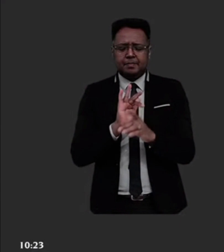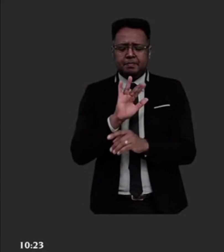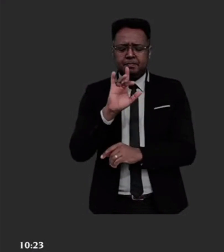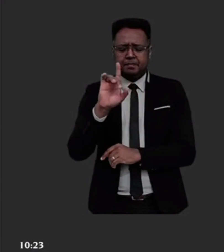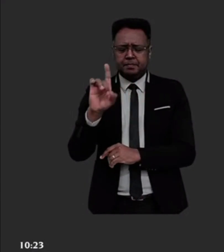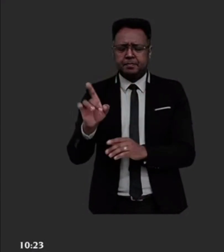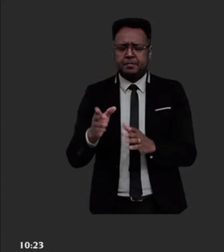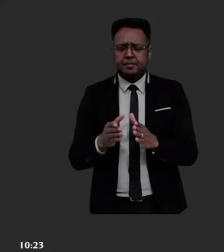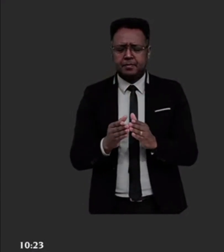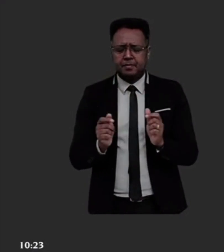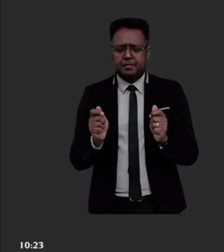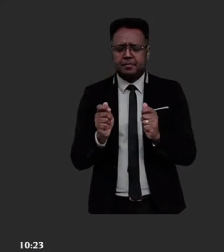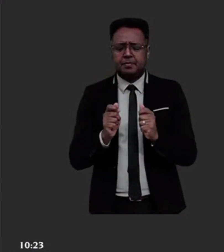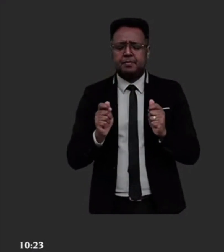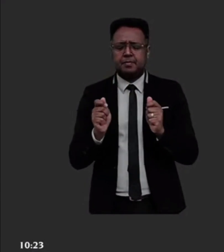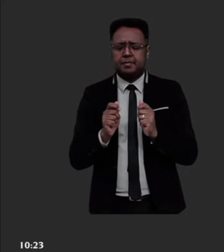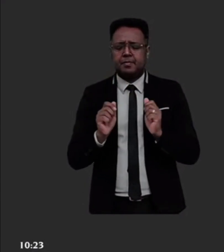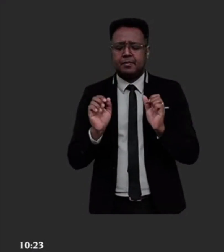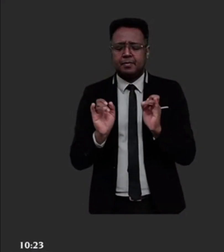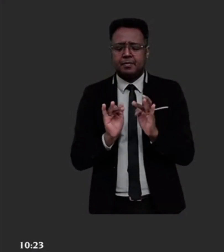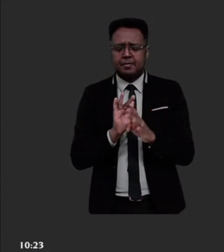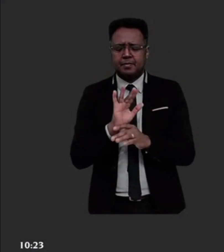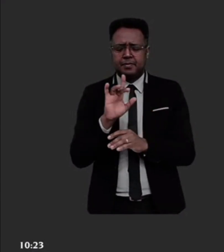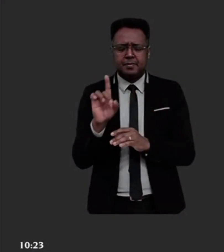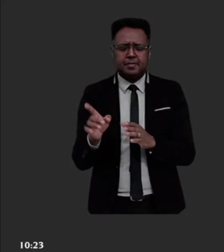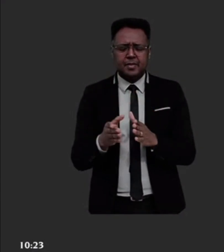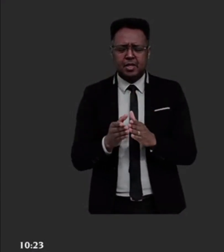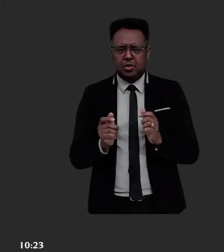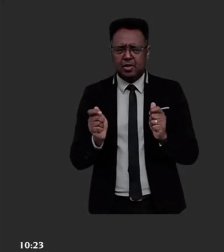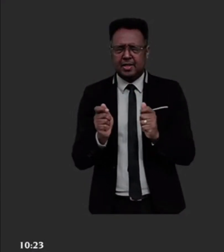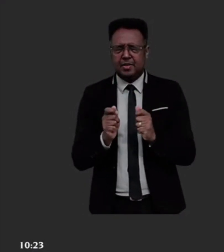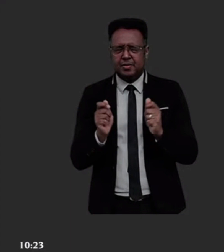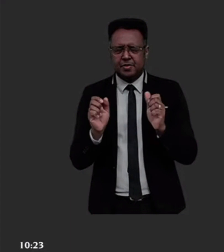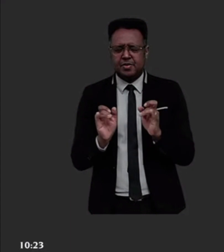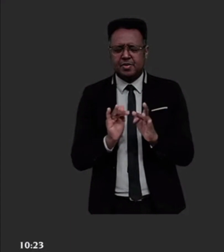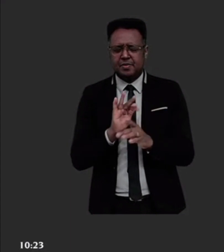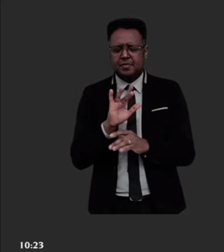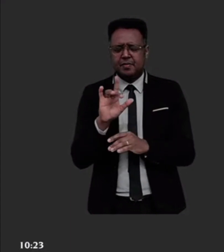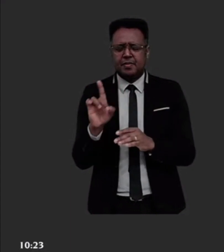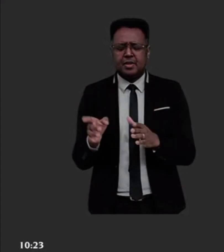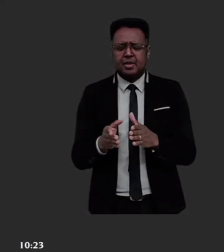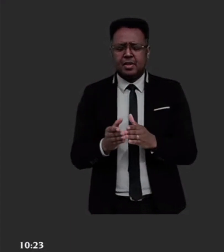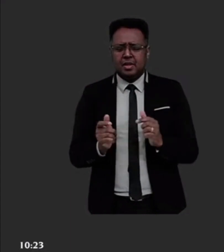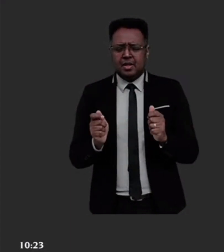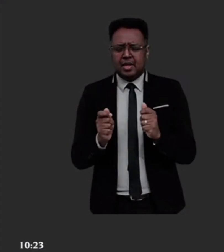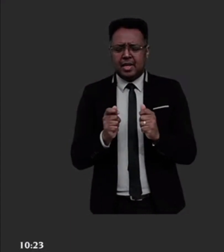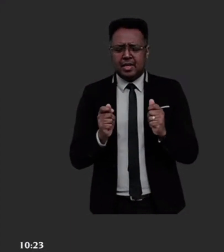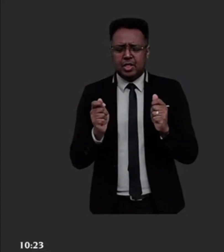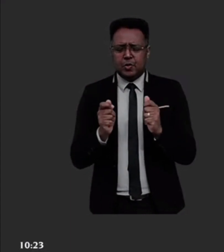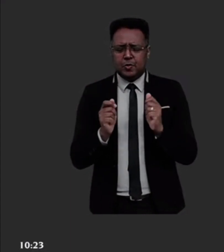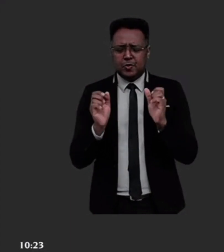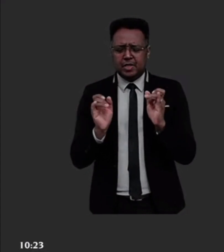Glória ao nosso Deus. Glória a Jesus. Santo é o